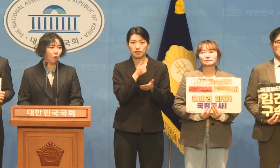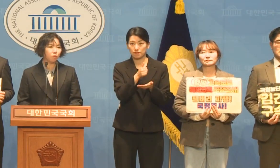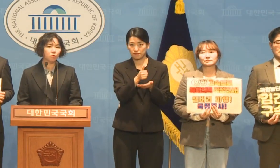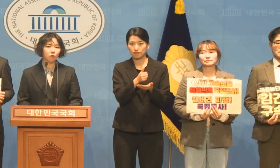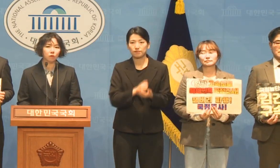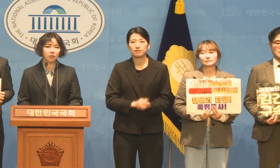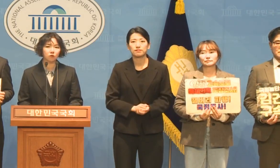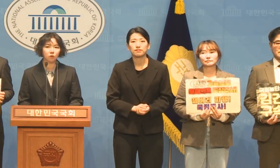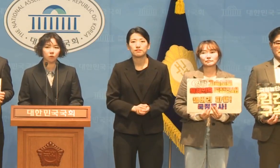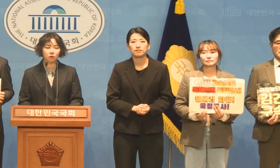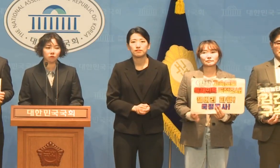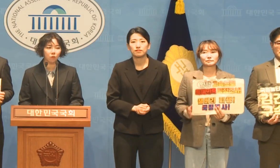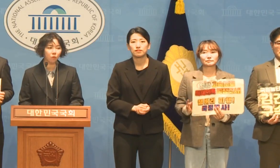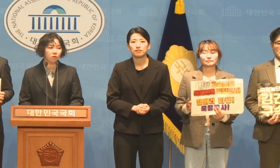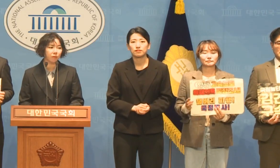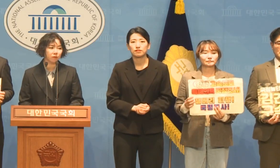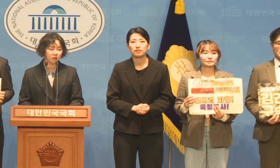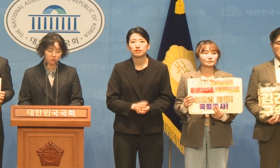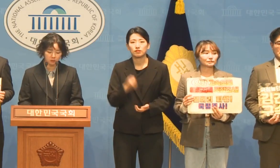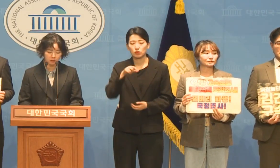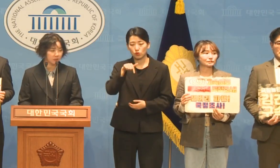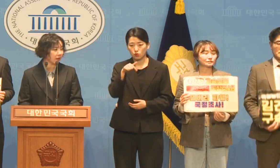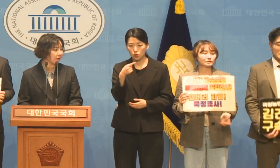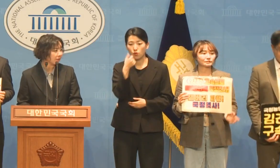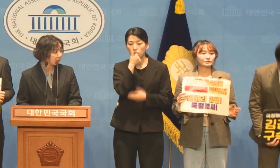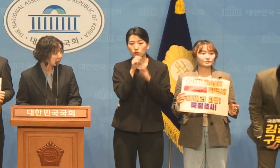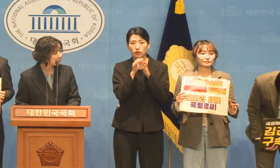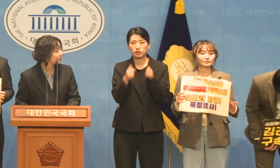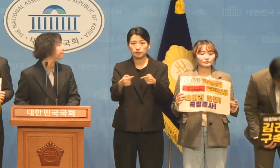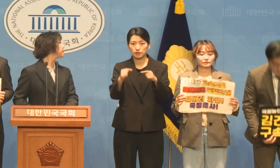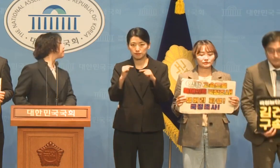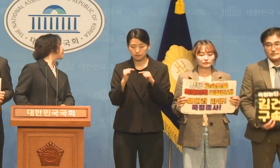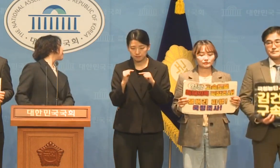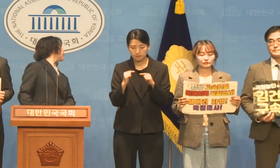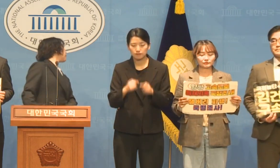네, 고부곤 제주도에 오셨고요. 고부곤 변호사님 오셨습니다.